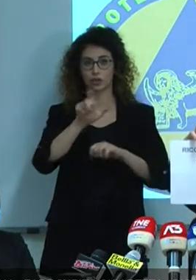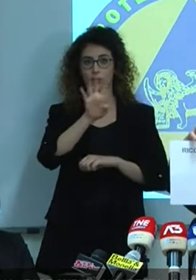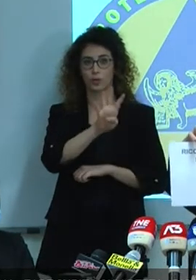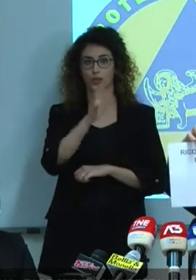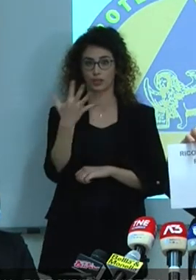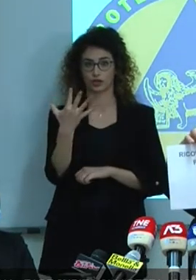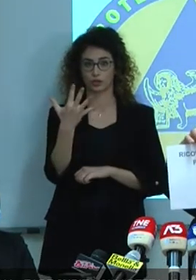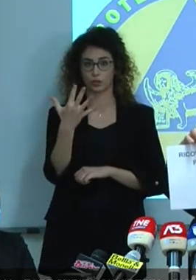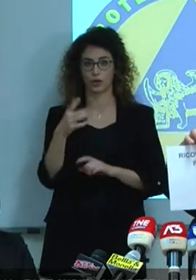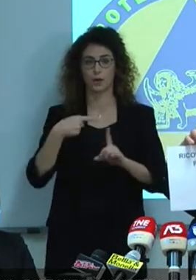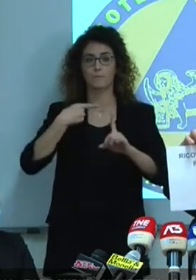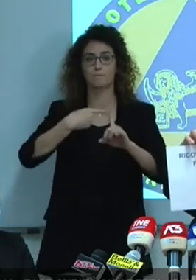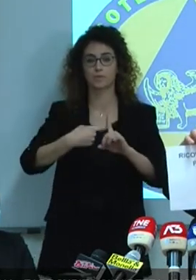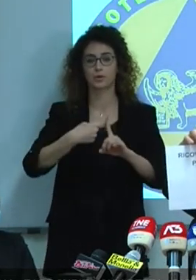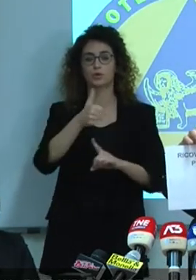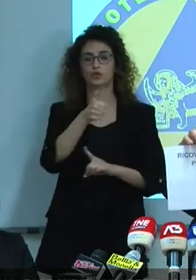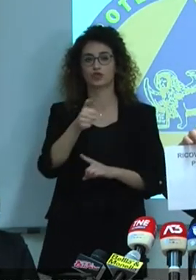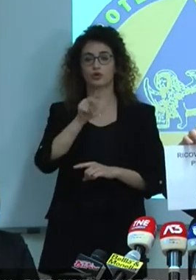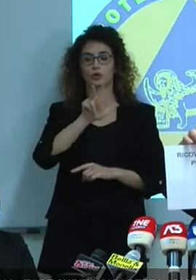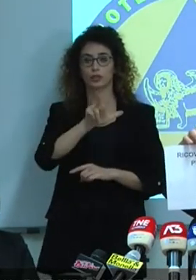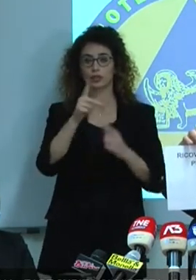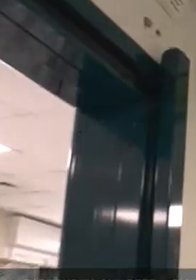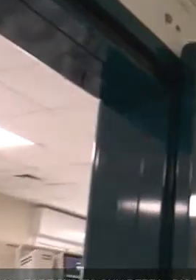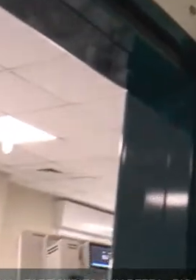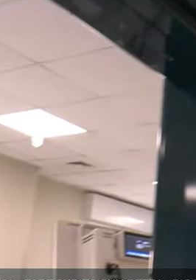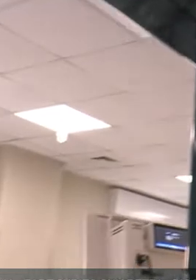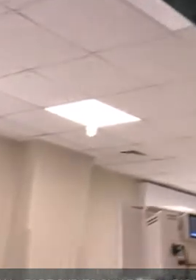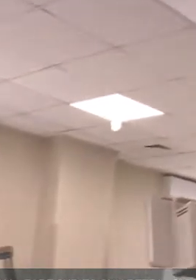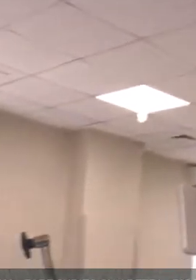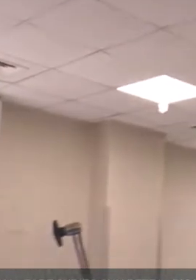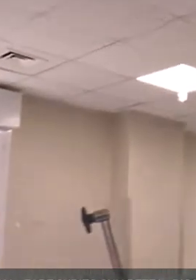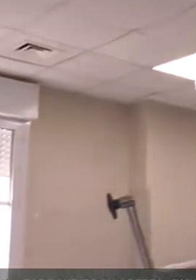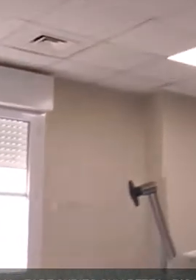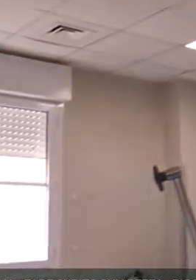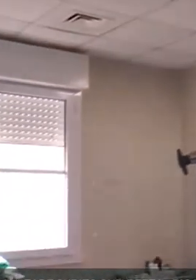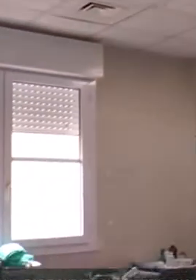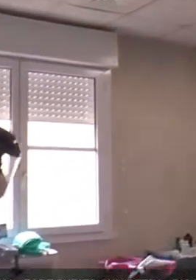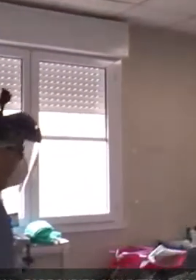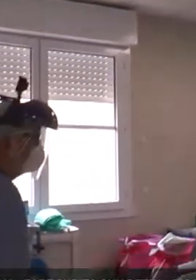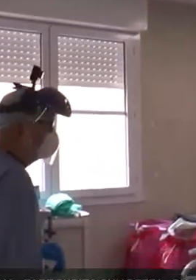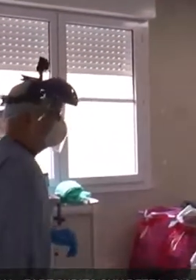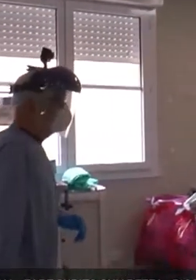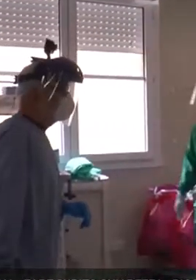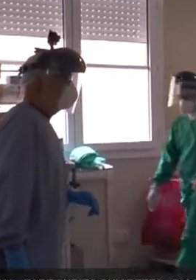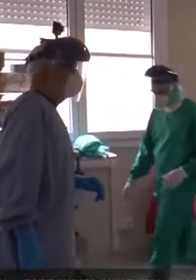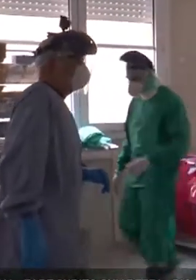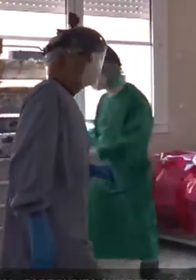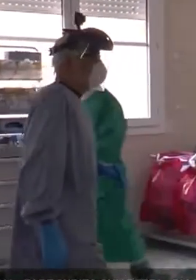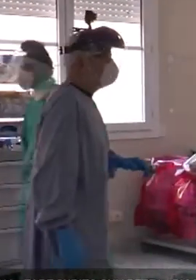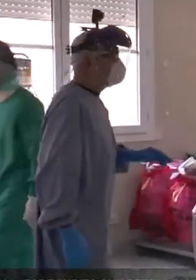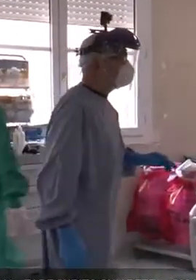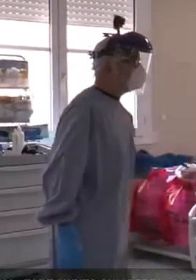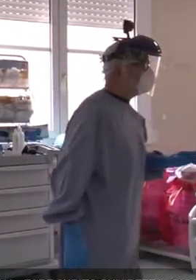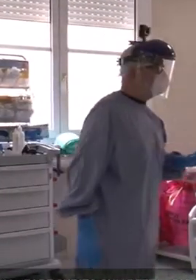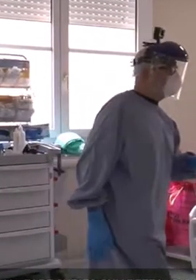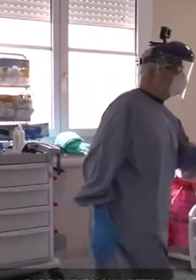Ecco qua il dato, più 131 nelle ultime 24 131 nuovi ricoverati in 24 ore. La variante inglese, ormai prevalente